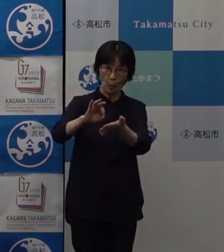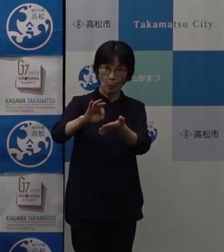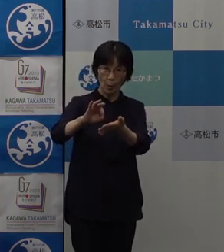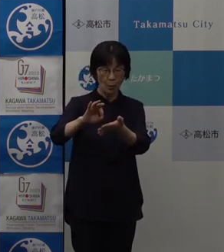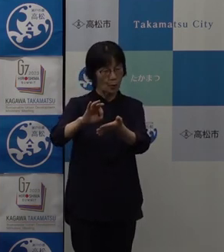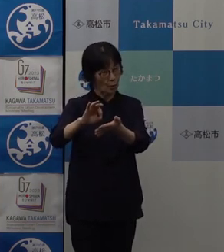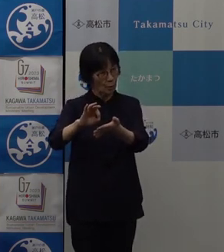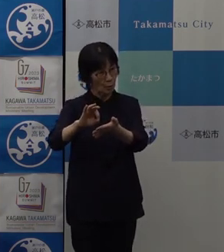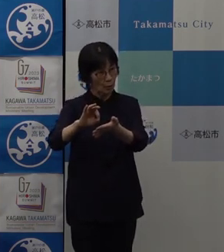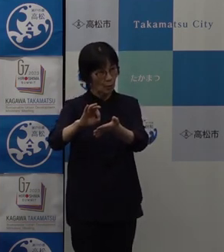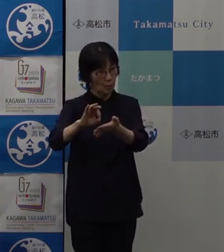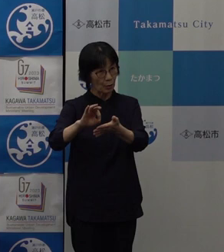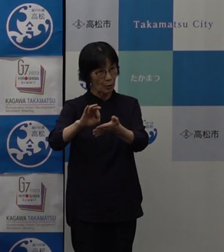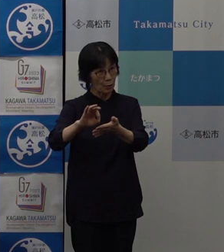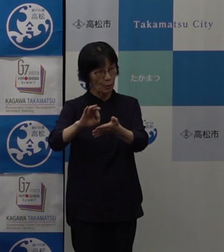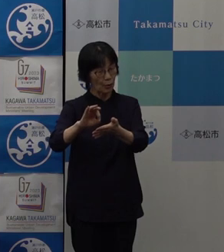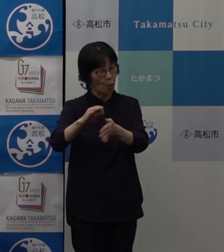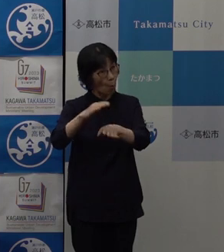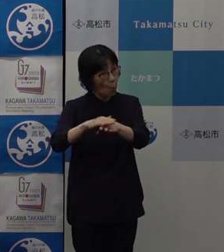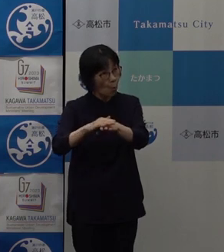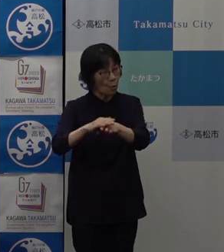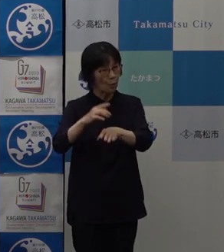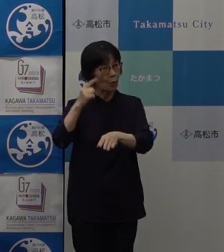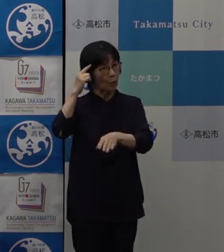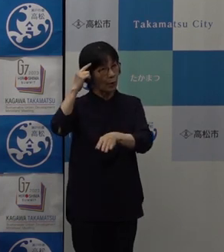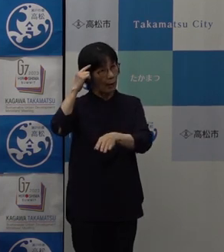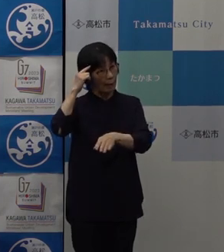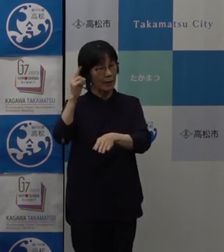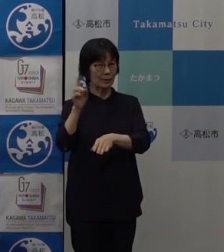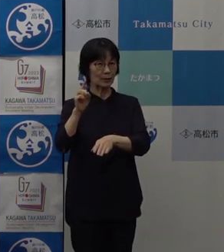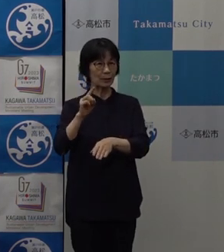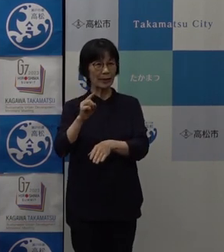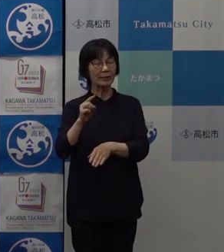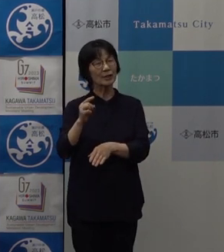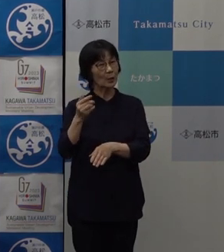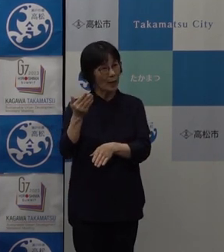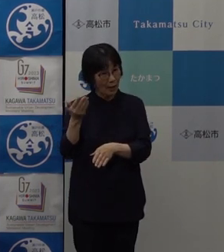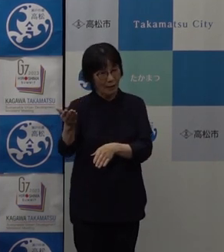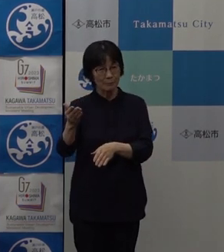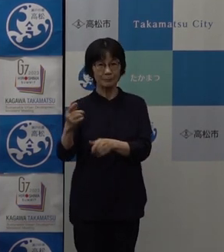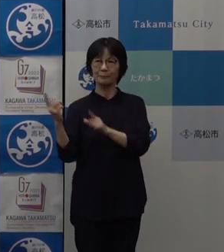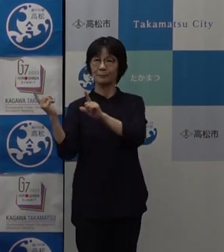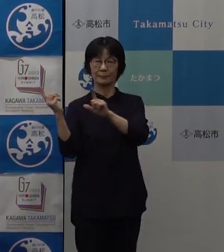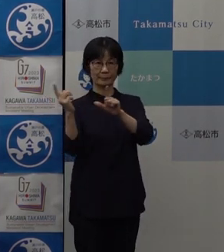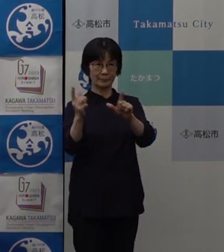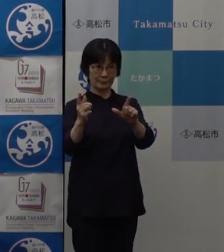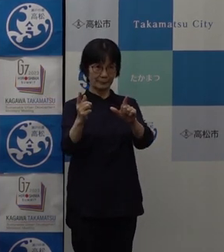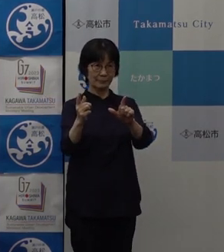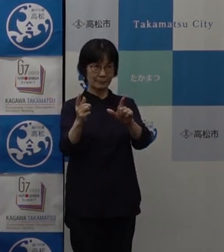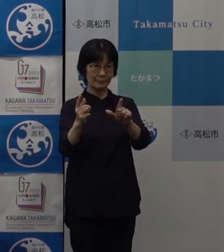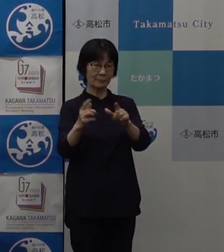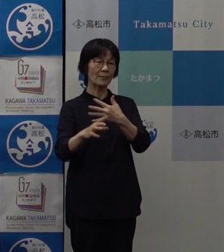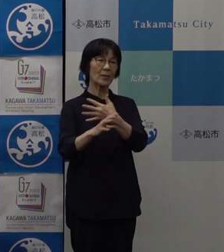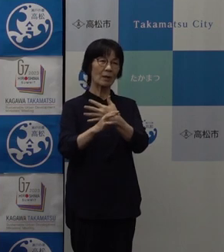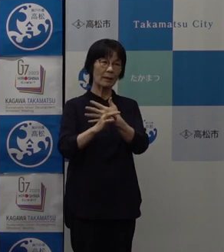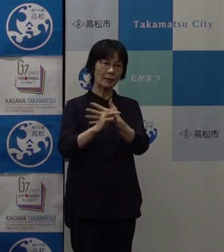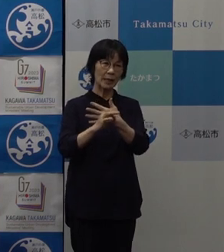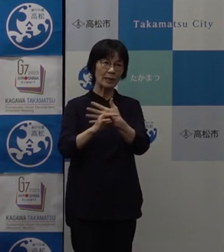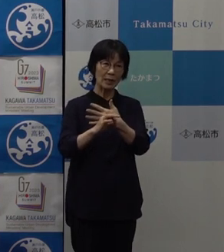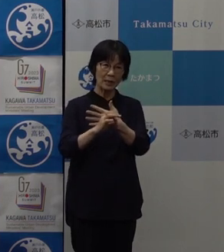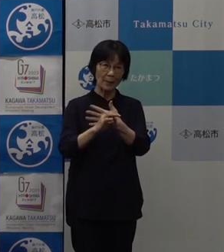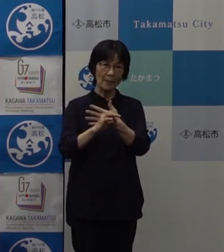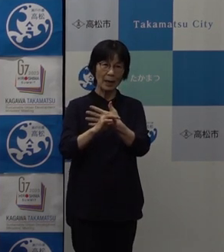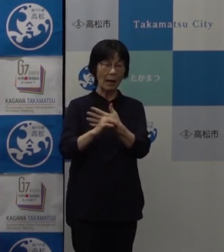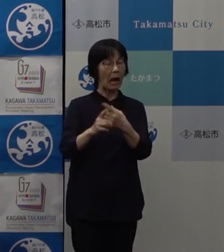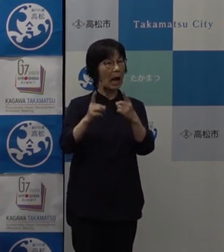おこうというような市長のお考えなどありましたらお聞かせ願いますか。 はい、チャット GPT なんか例えば挨拶文なんかに活